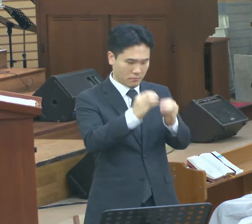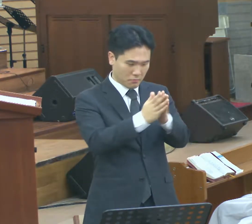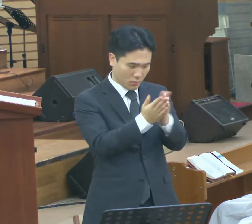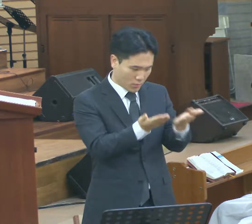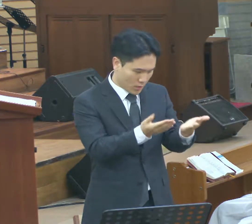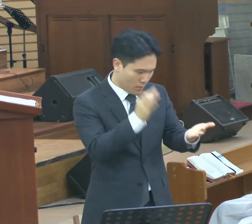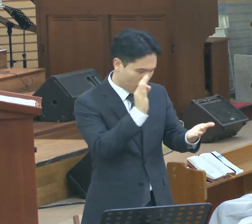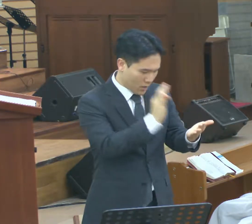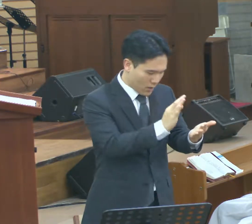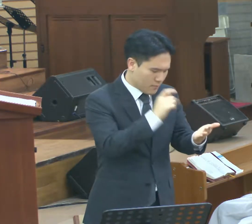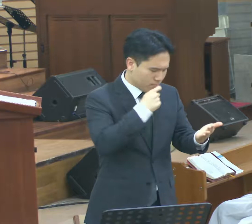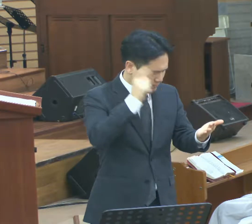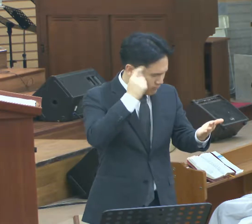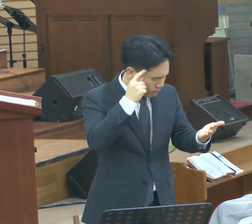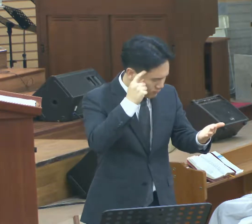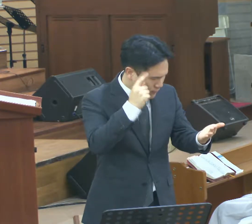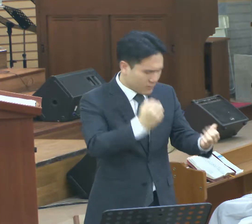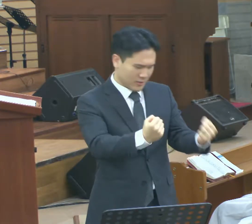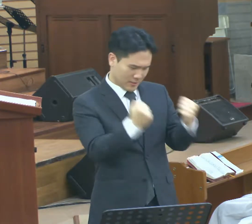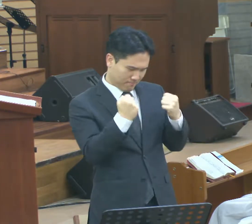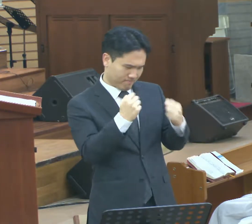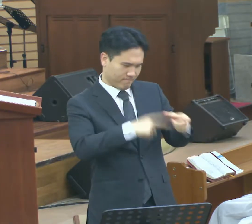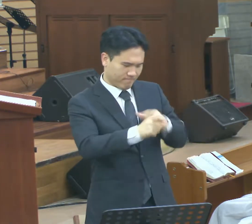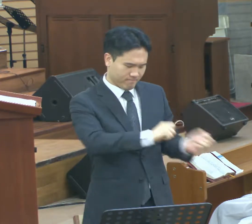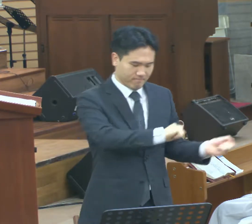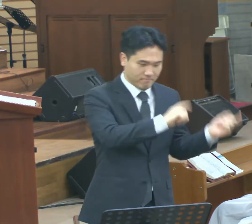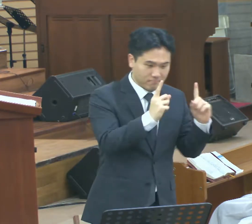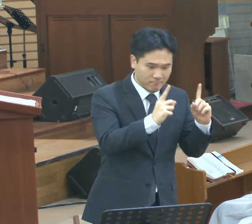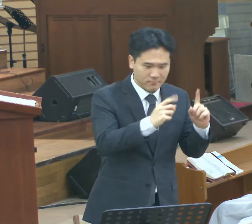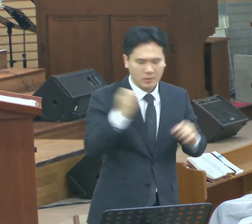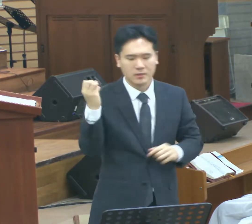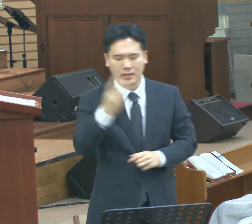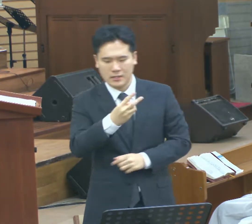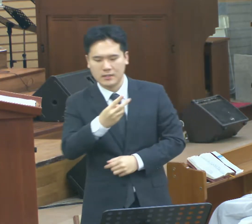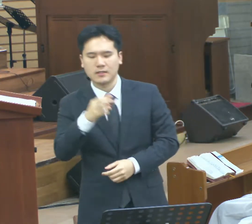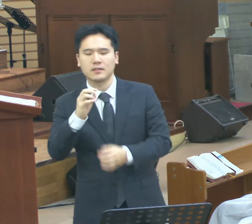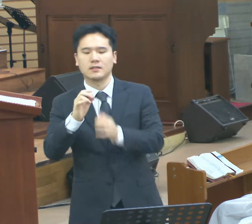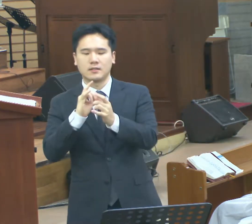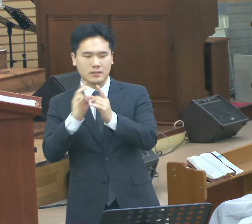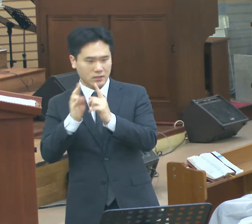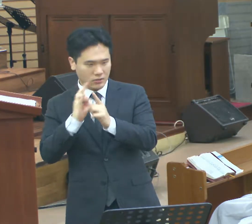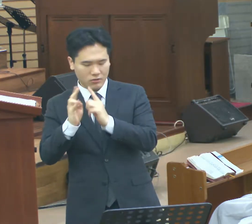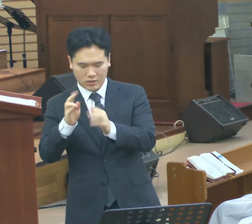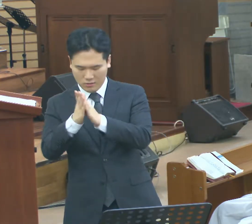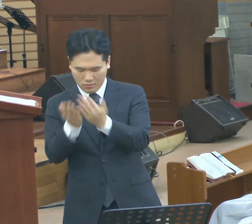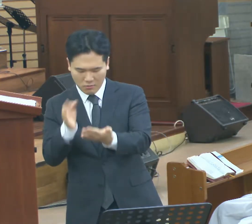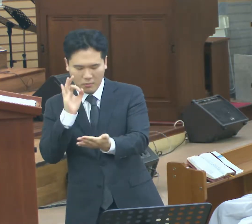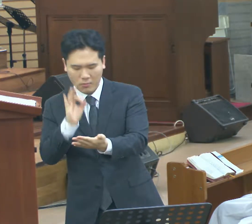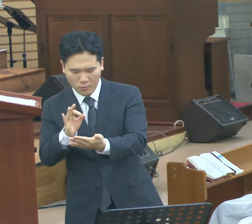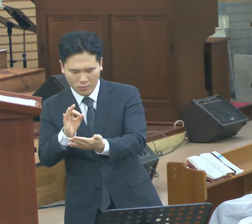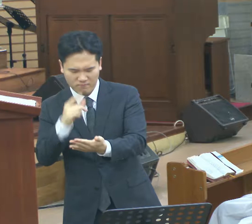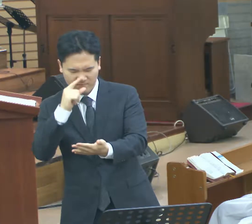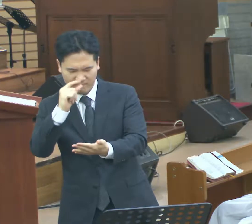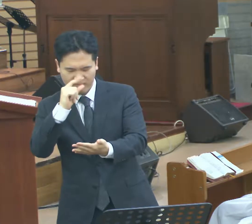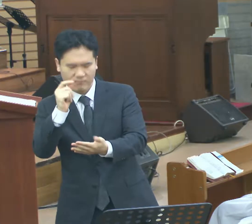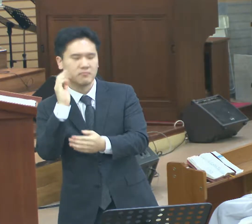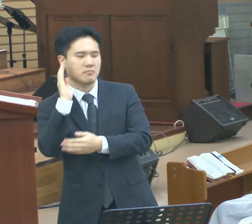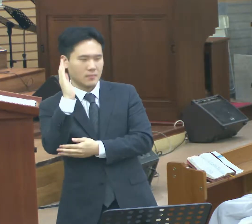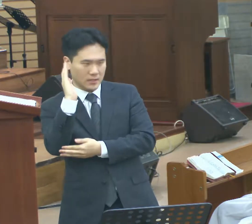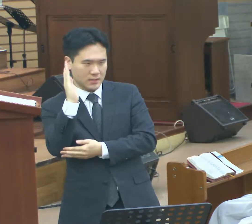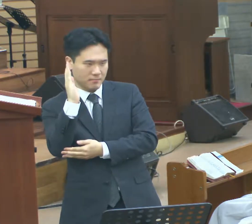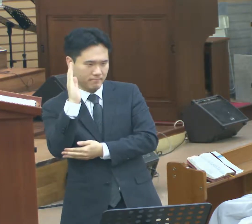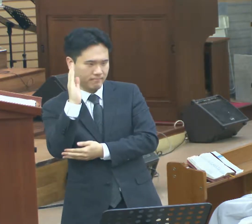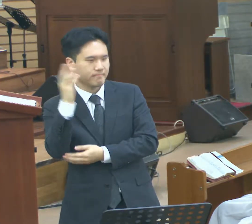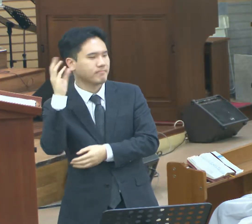얻고 다시 예리한 선지서를 읽도록 그렇게 배치한 것을 볼 수가 있습니다.